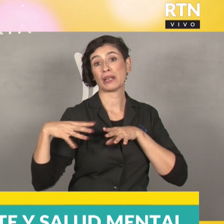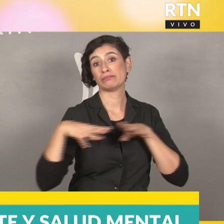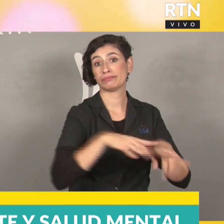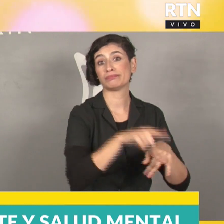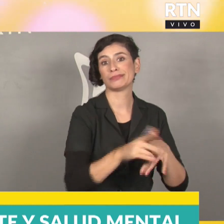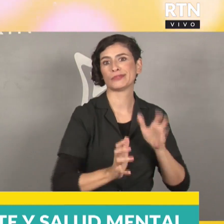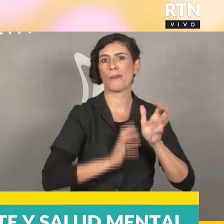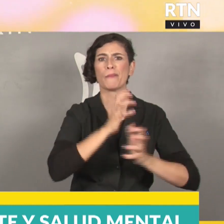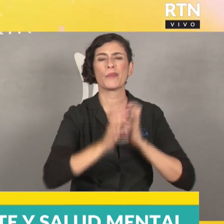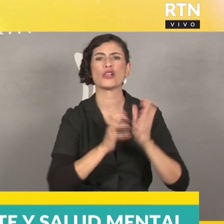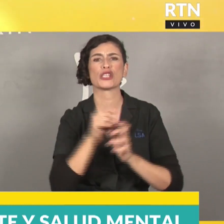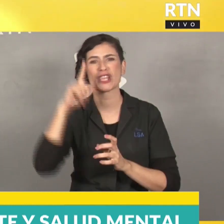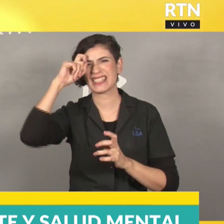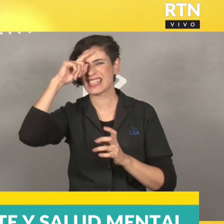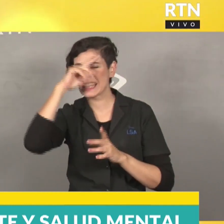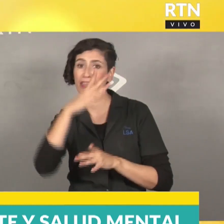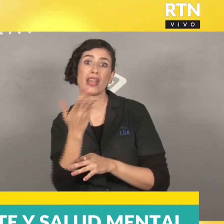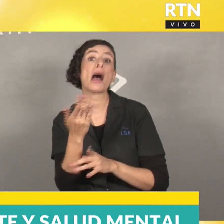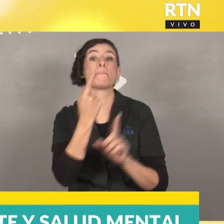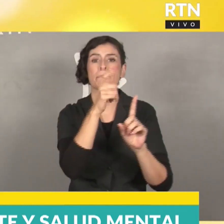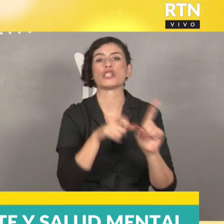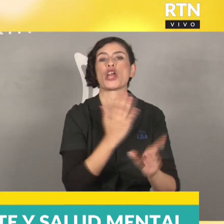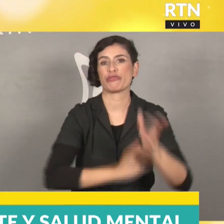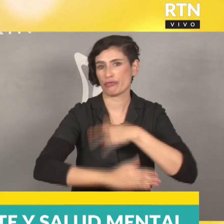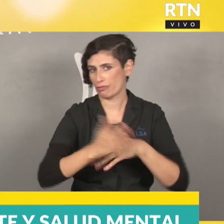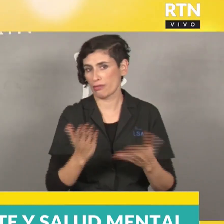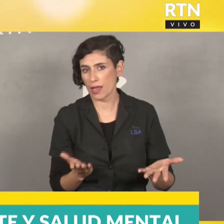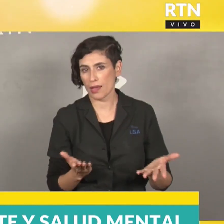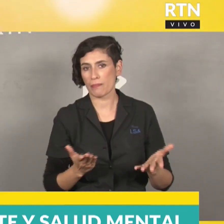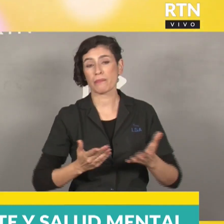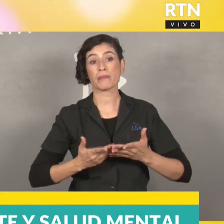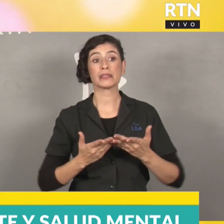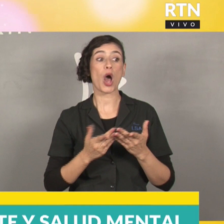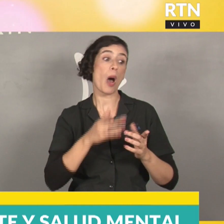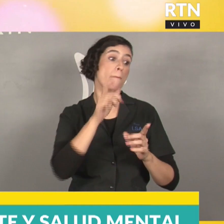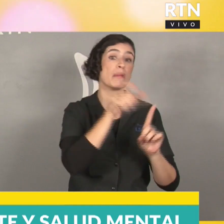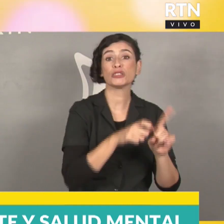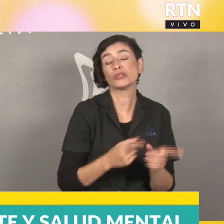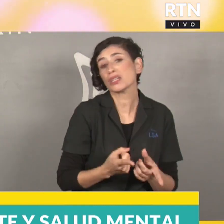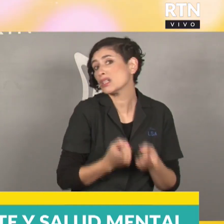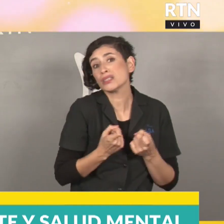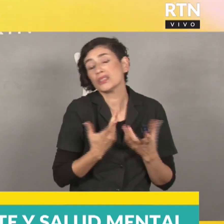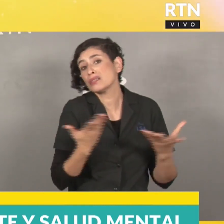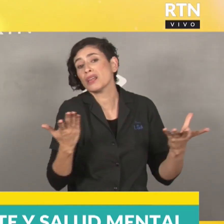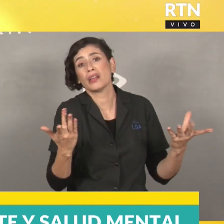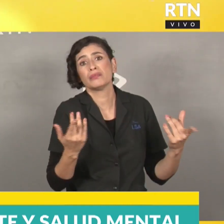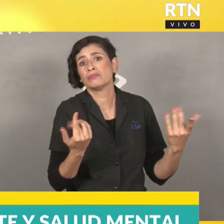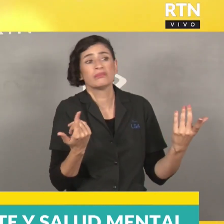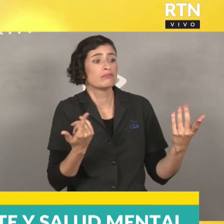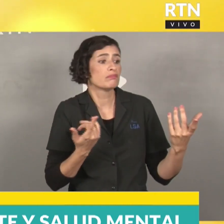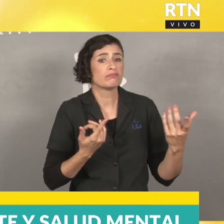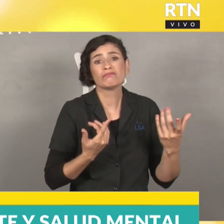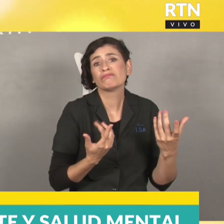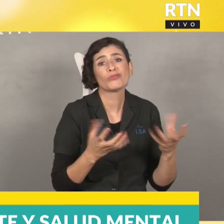atraviesan procesos psiquiátricos, personas con discapacidad o personas que necesitan de un lugar grupal para nada,